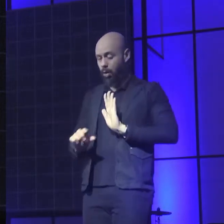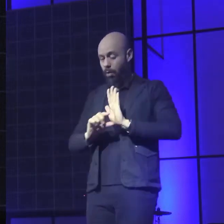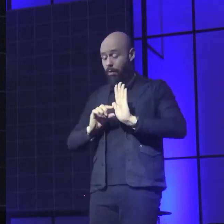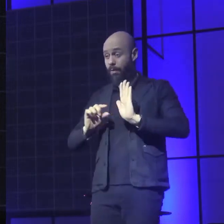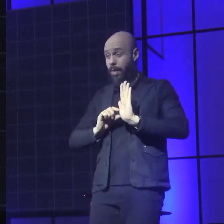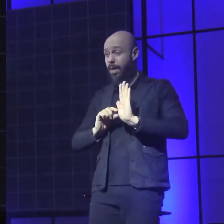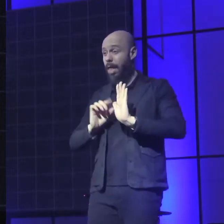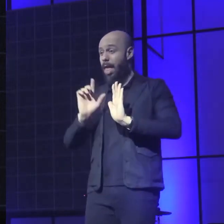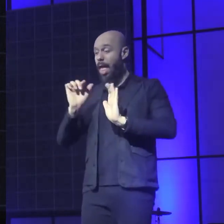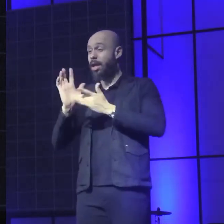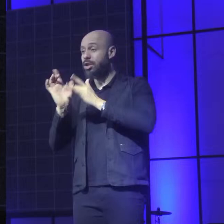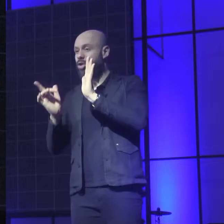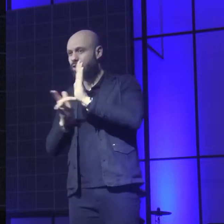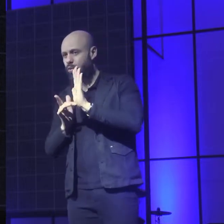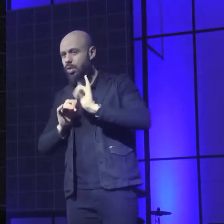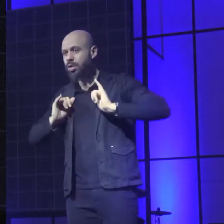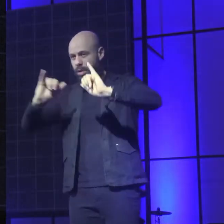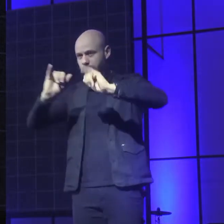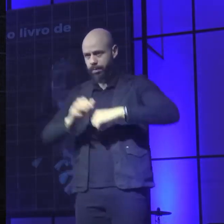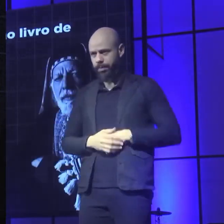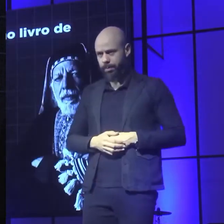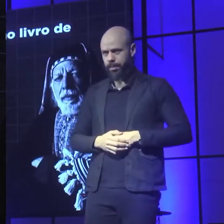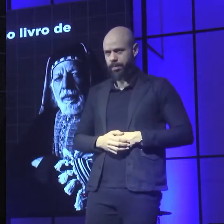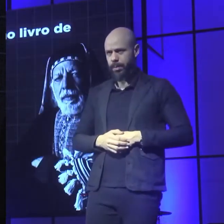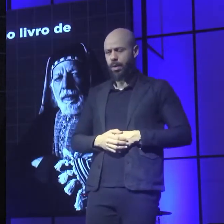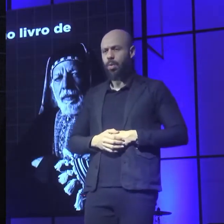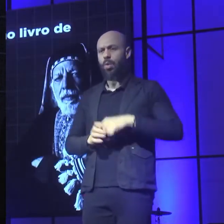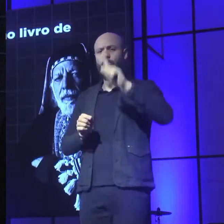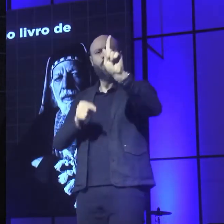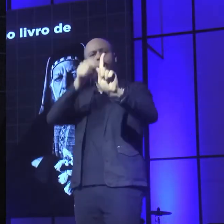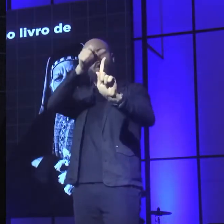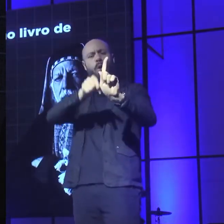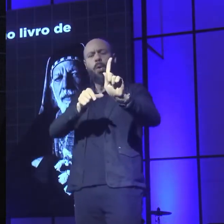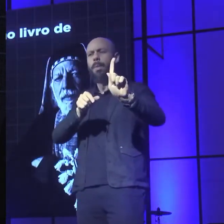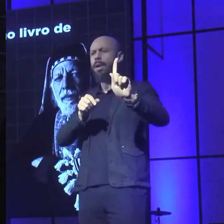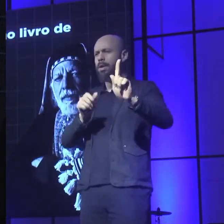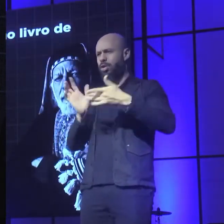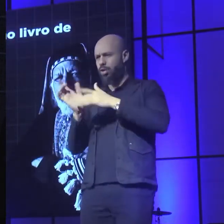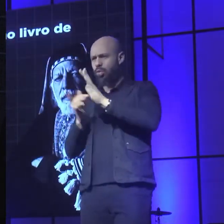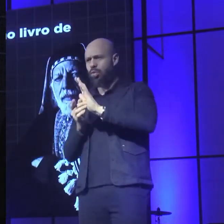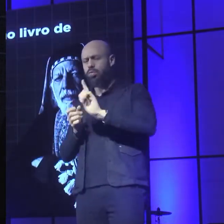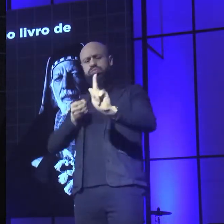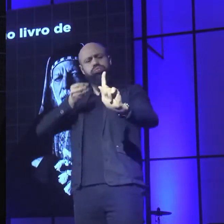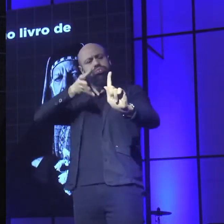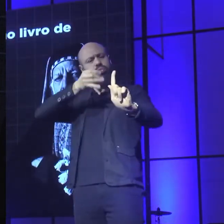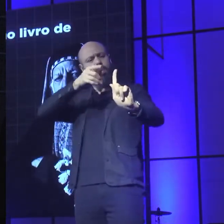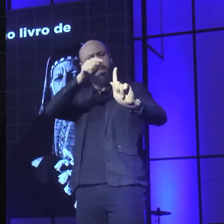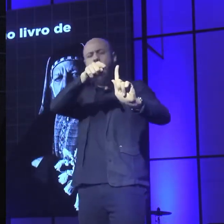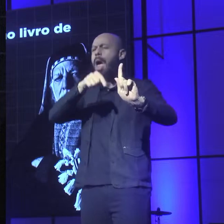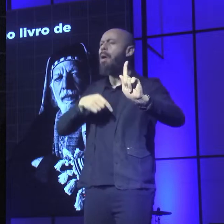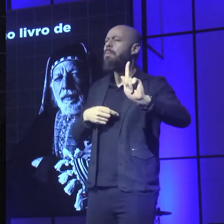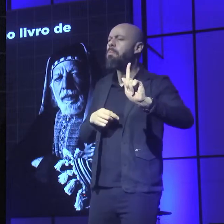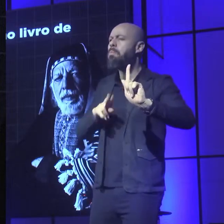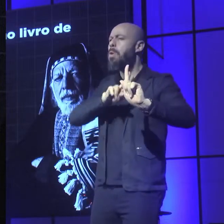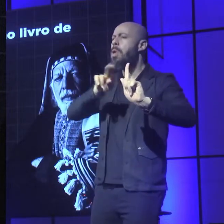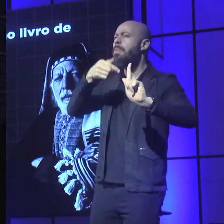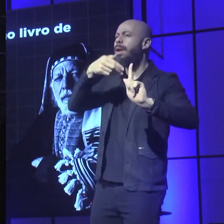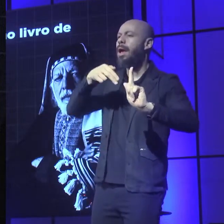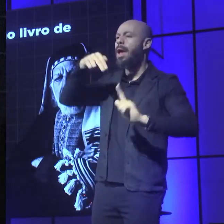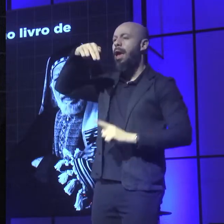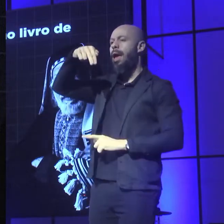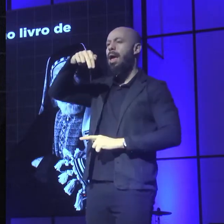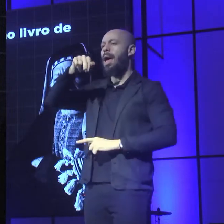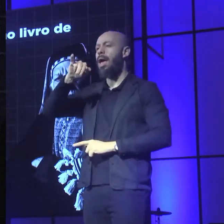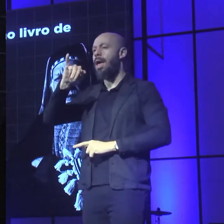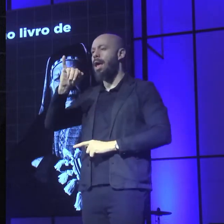Jesus a um homem chamado Nicodemos. Nicodemos não é um cara muito conhecido, um personagem bíblico muito conhecido, não. O